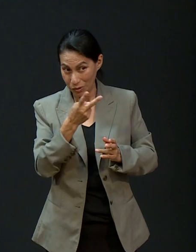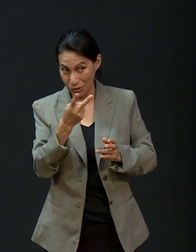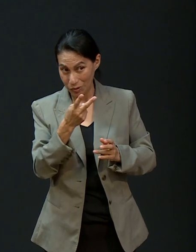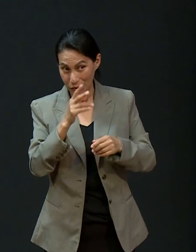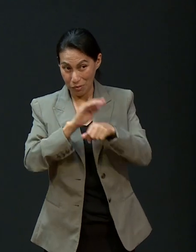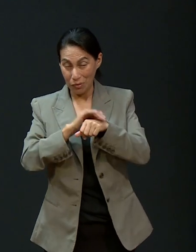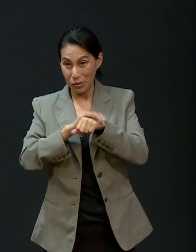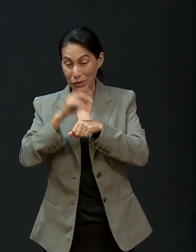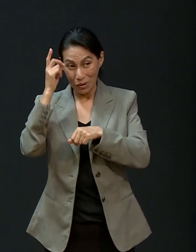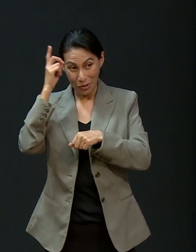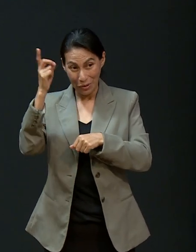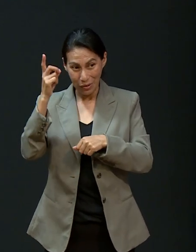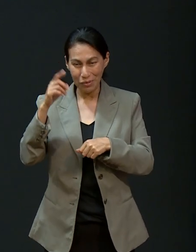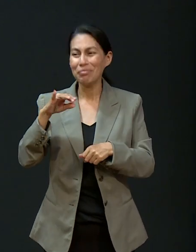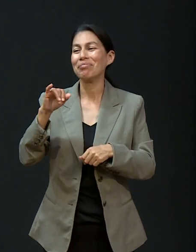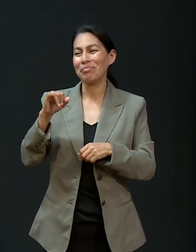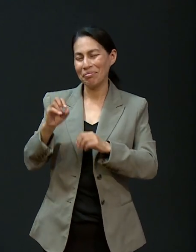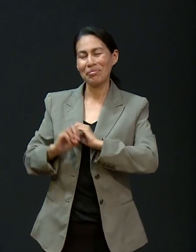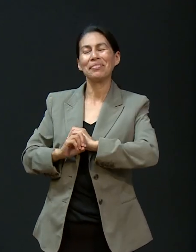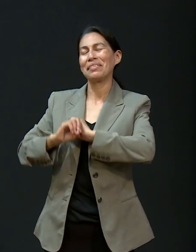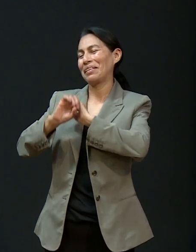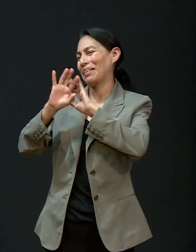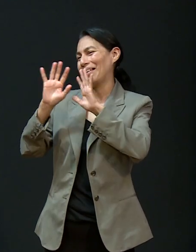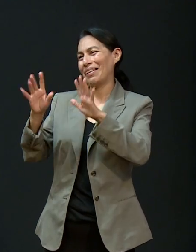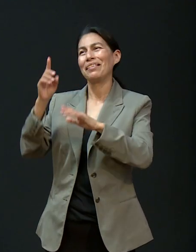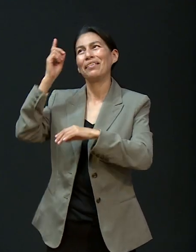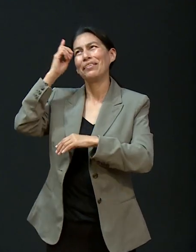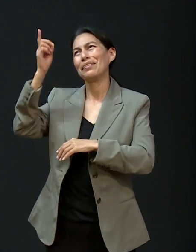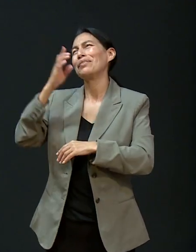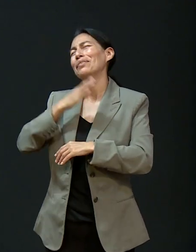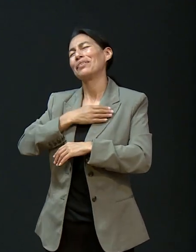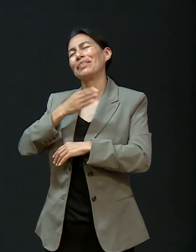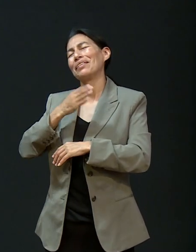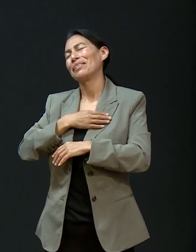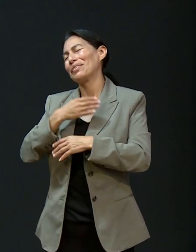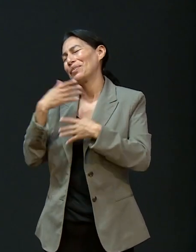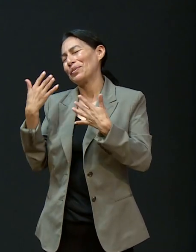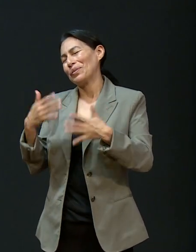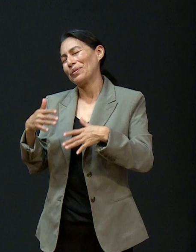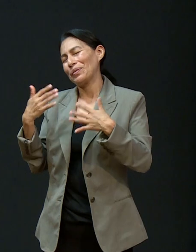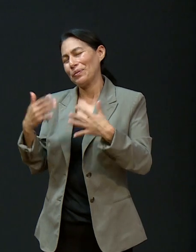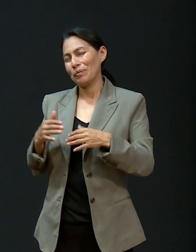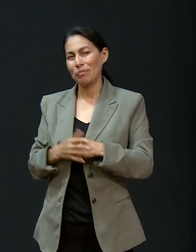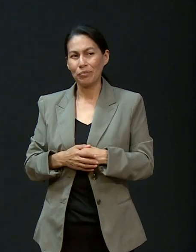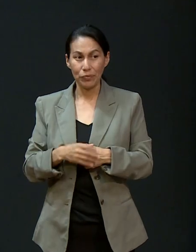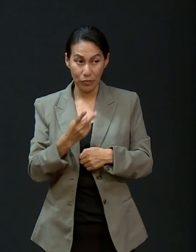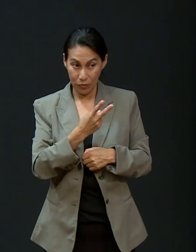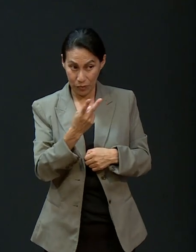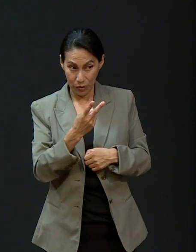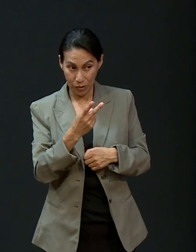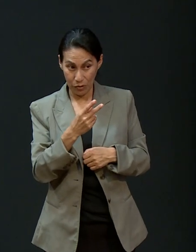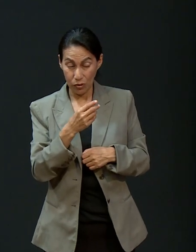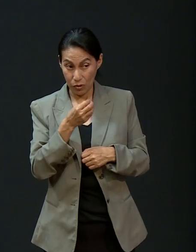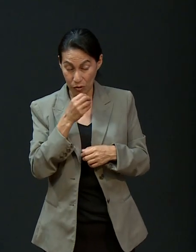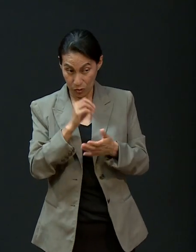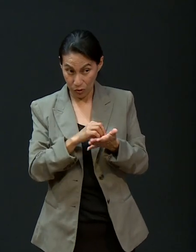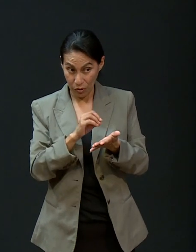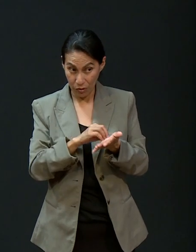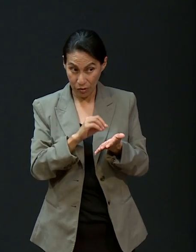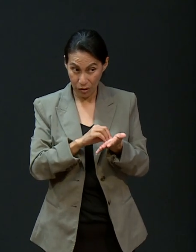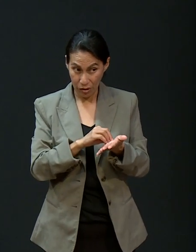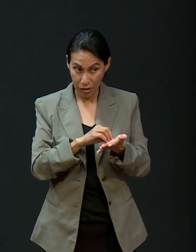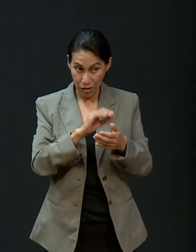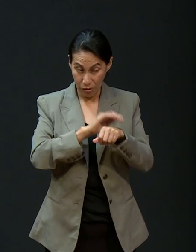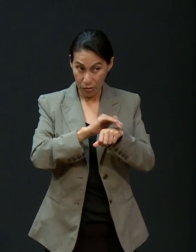Amén. ¿Quiere decir que son amigos de Dios? Sí. Sin duda alguna. Es muy bondadoso. Es bondadoso. Pero ¿sigues